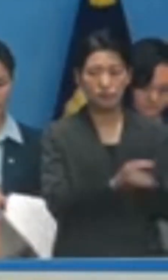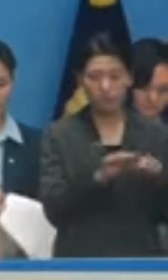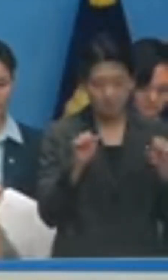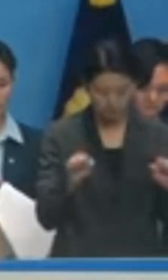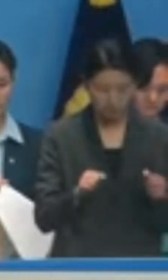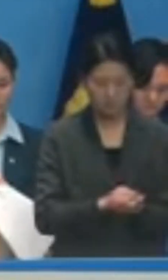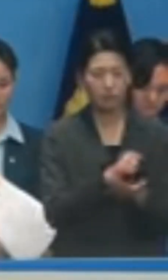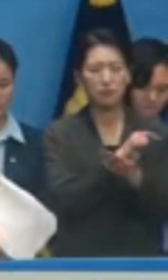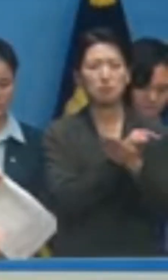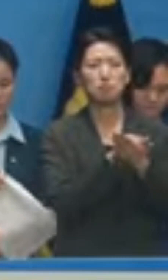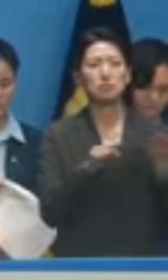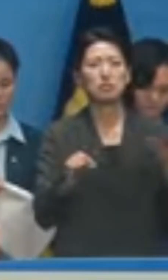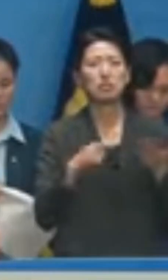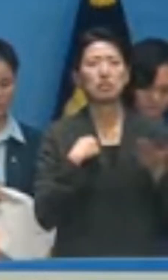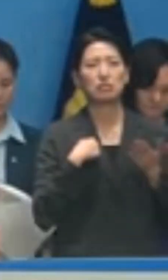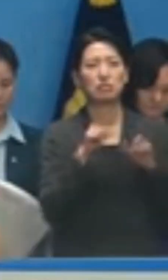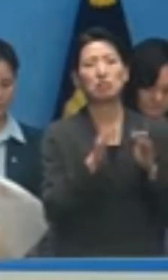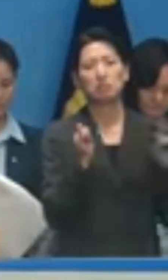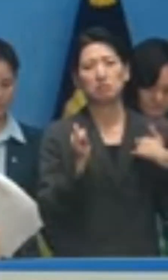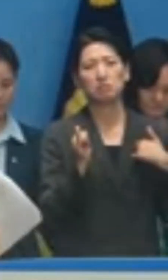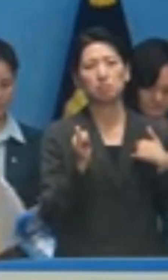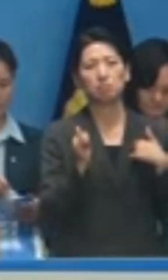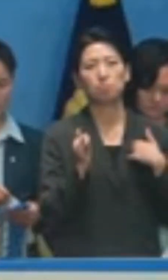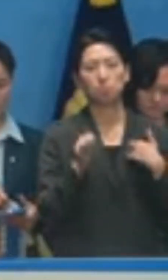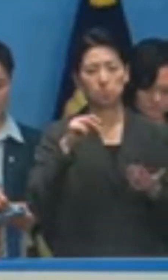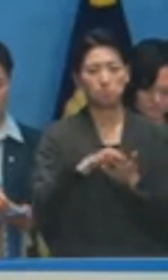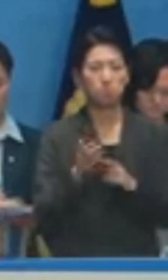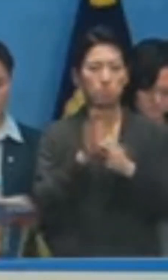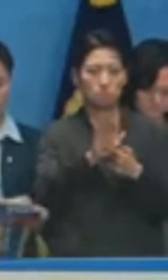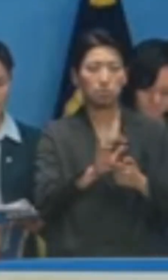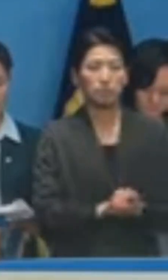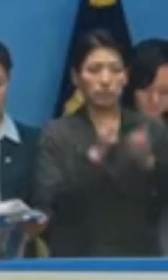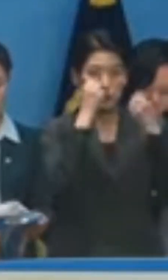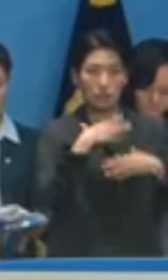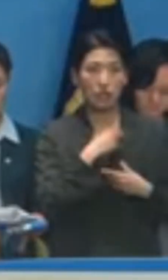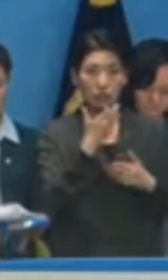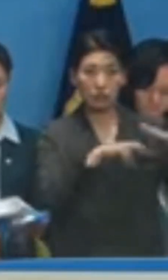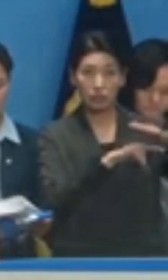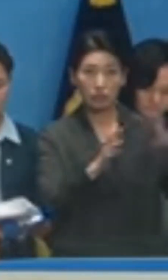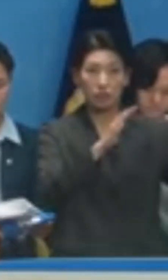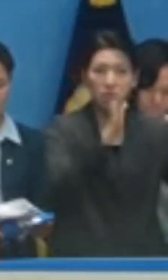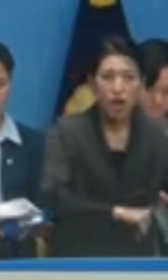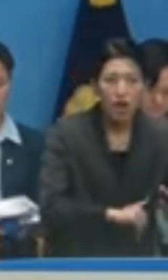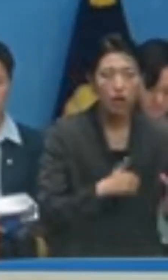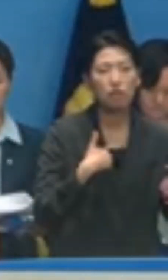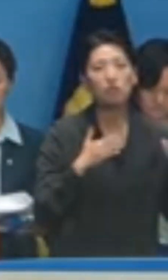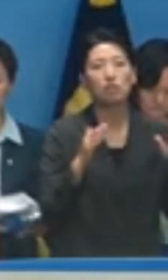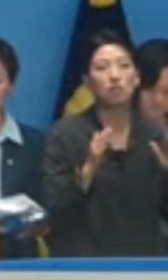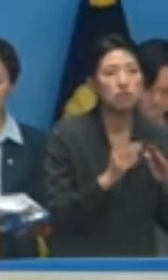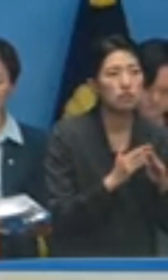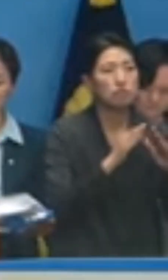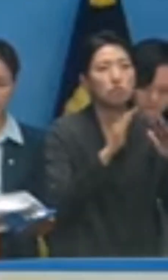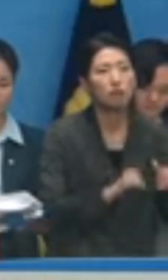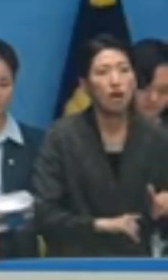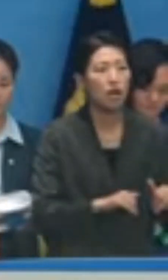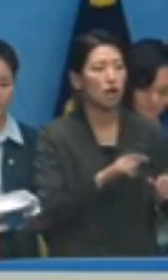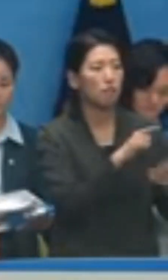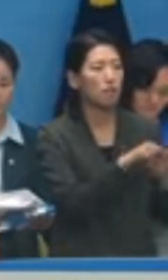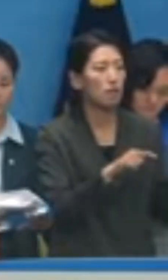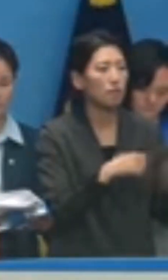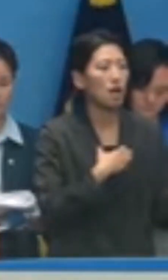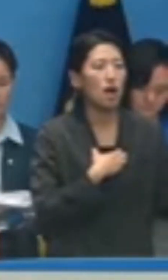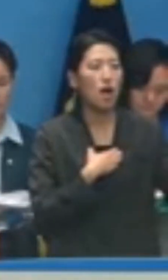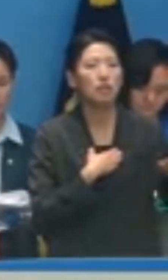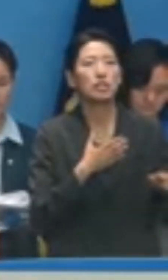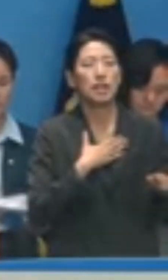안녕하십니까. 피해 주민 입장을 전달드리도록 하겠습니다. 신안산성 붕괴 사고로 인해 삶의 터전을 위협받고 있는 피해 주민들을 대표하여